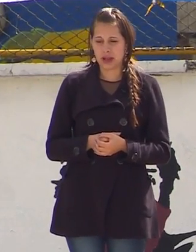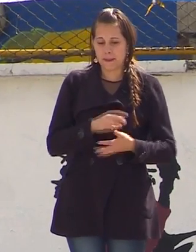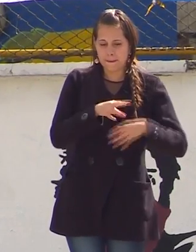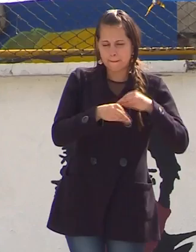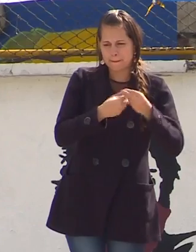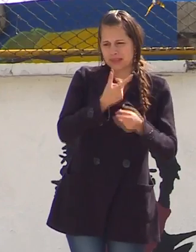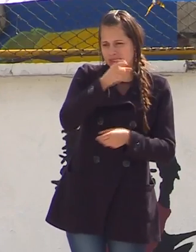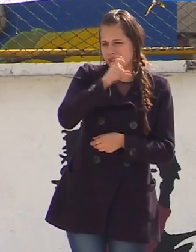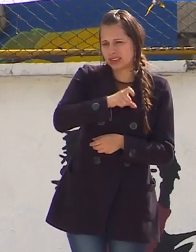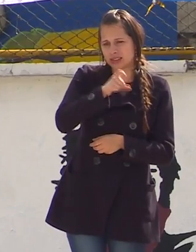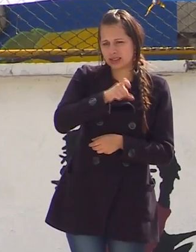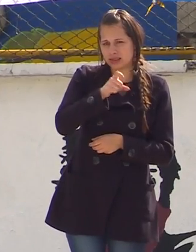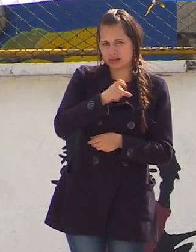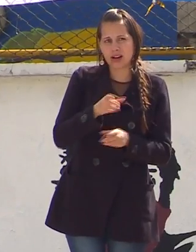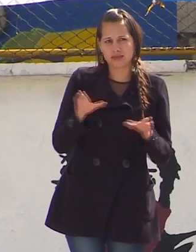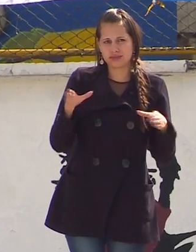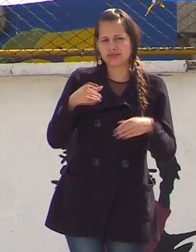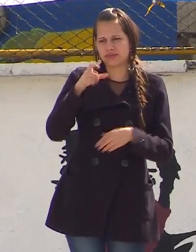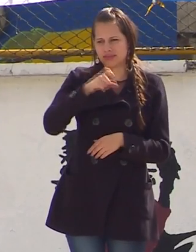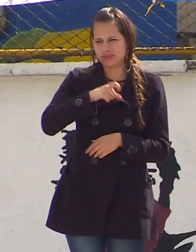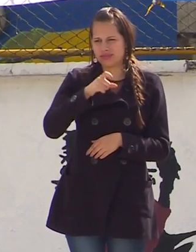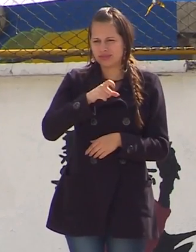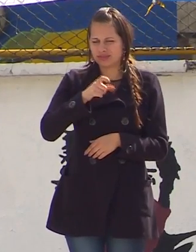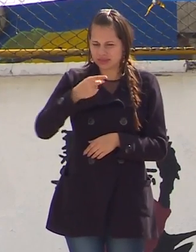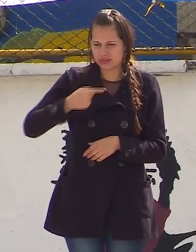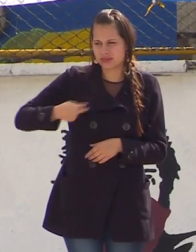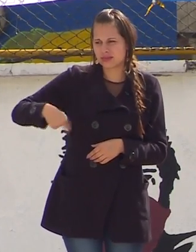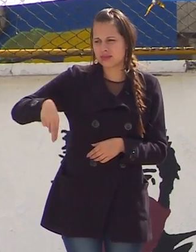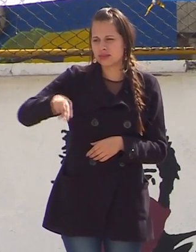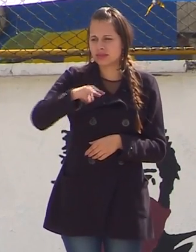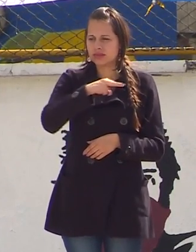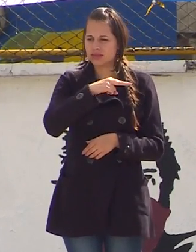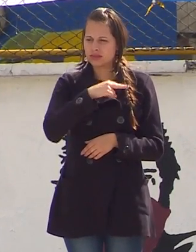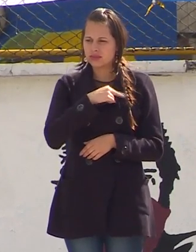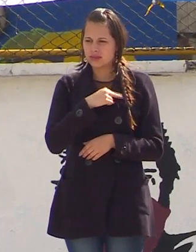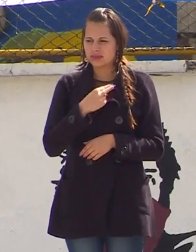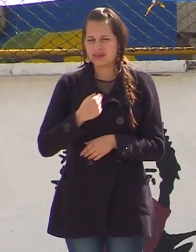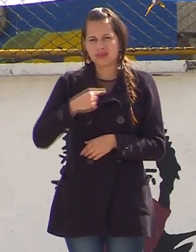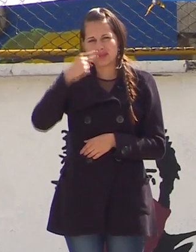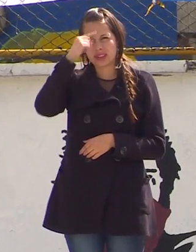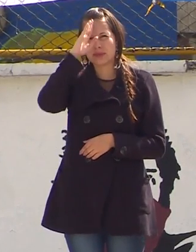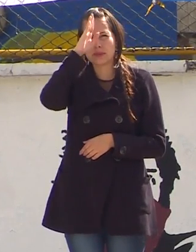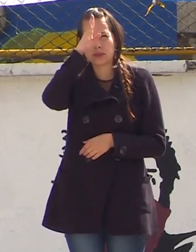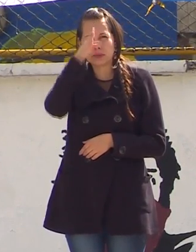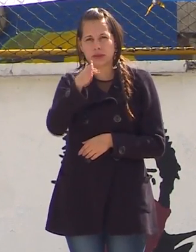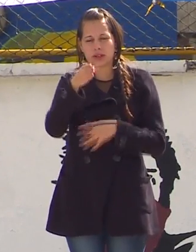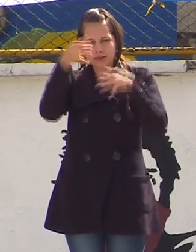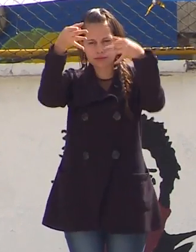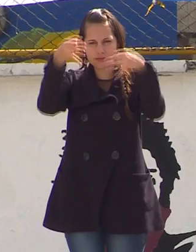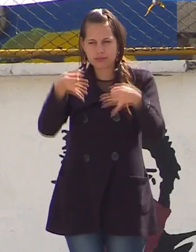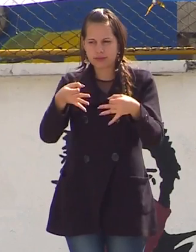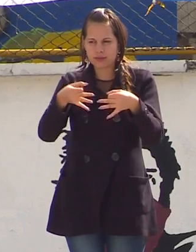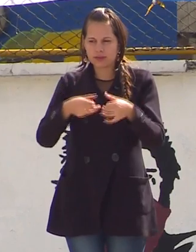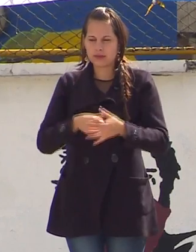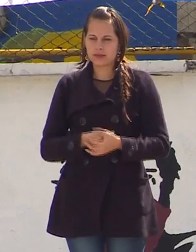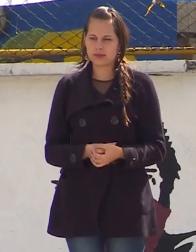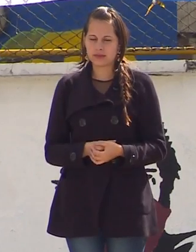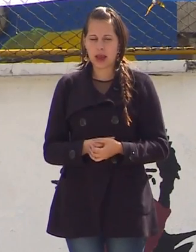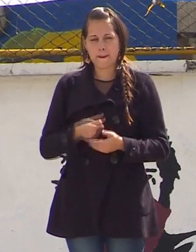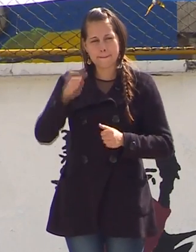propia. Debemos trazar nuestro norte para actuar con precisión, con